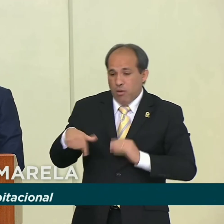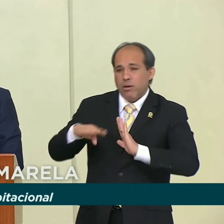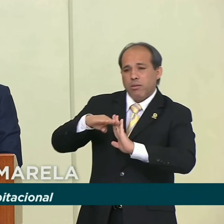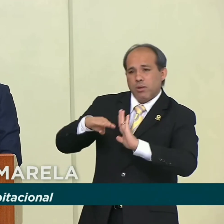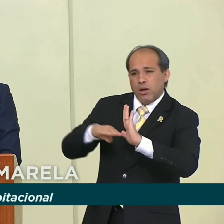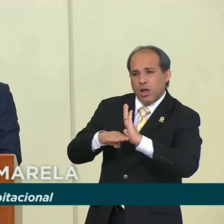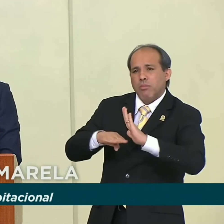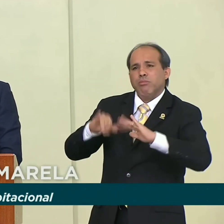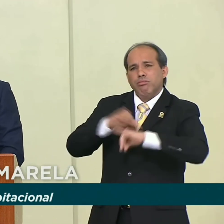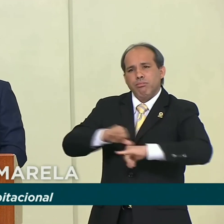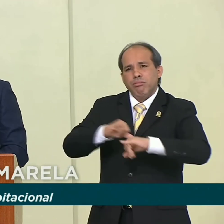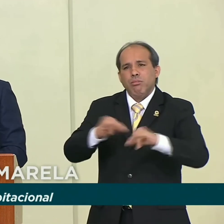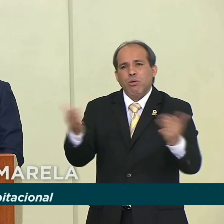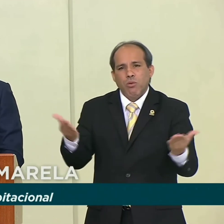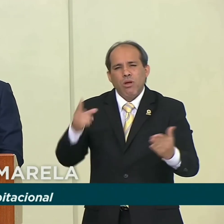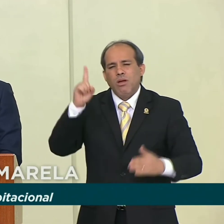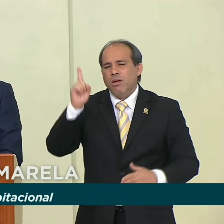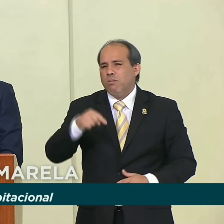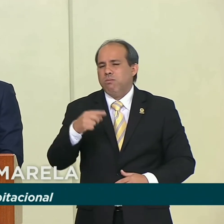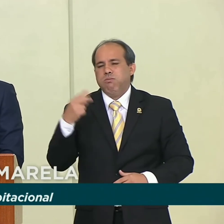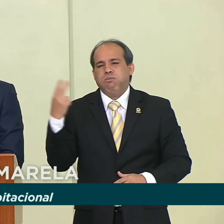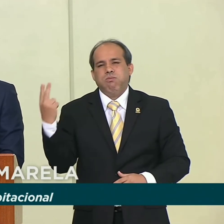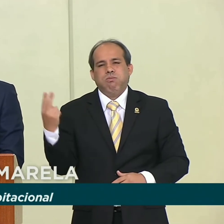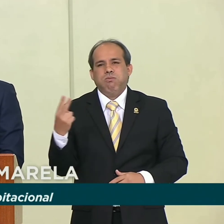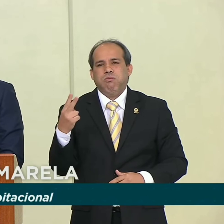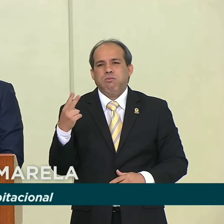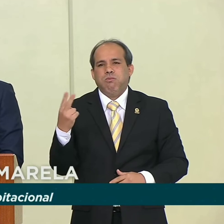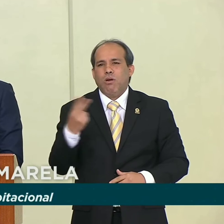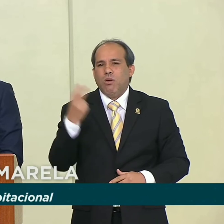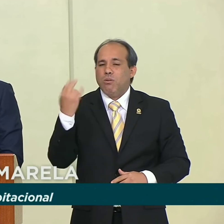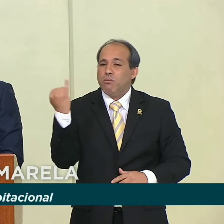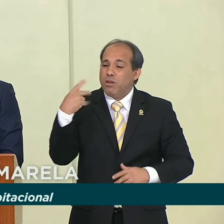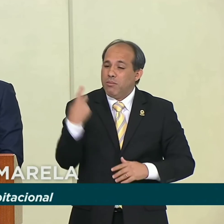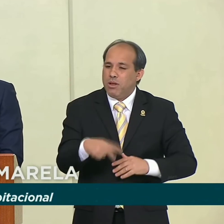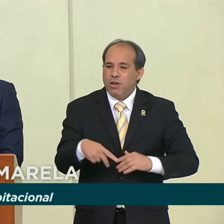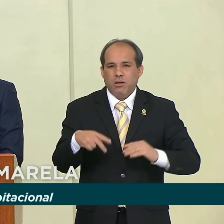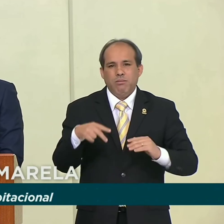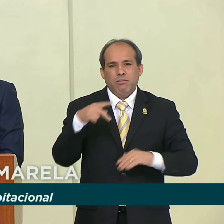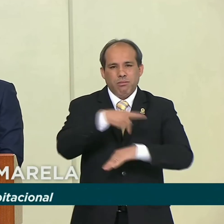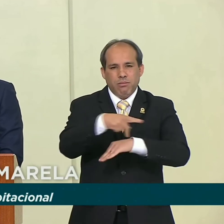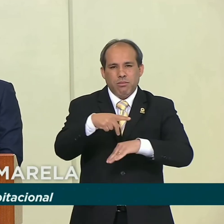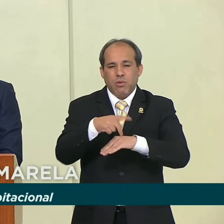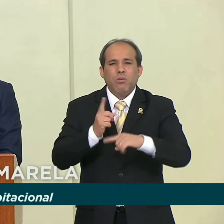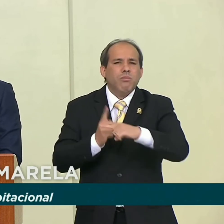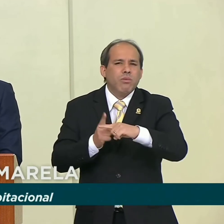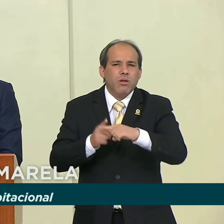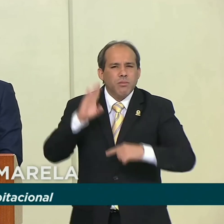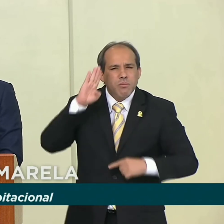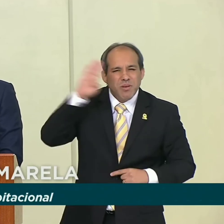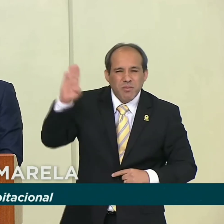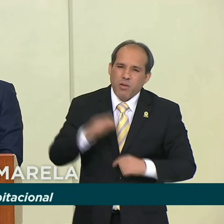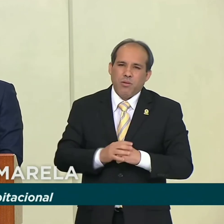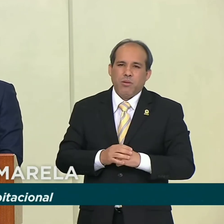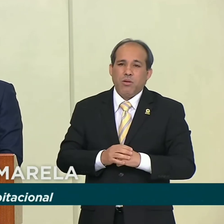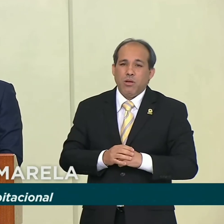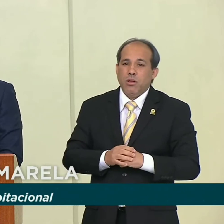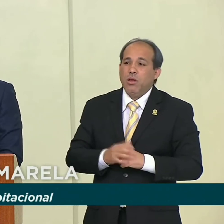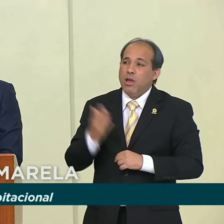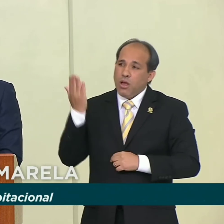lançado hoje é um programa Vital para o país por quê que é vital para o país porque é uma melhora